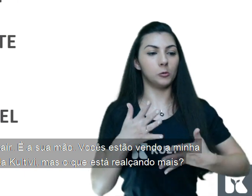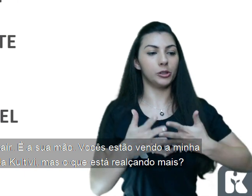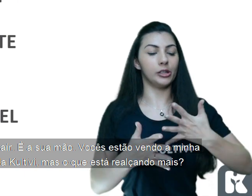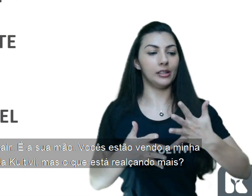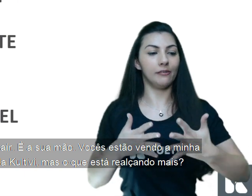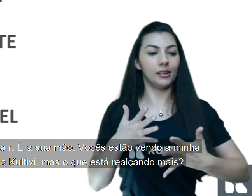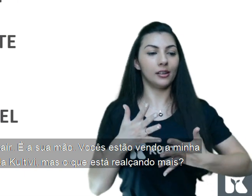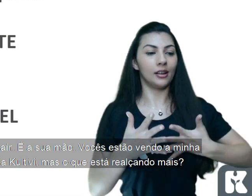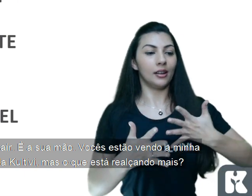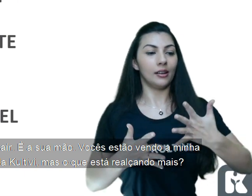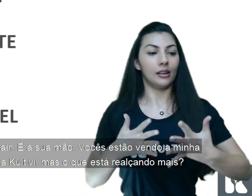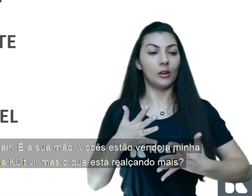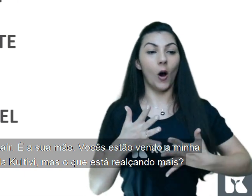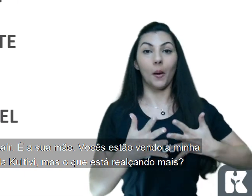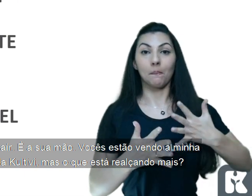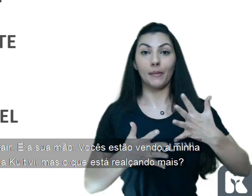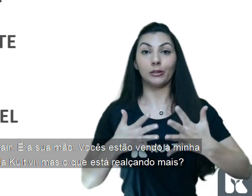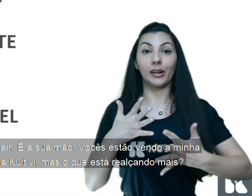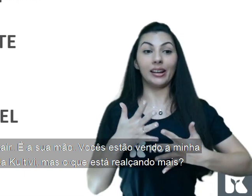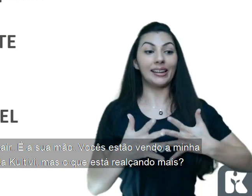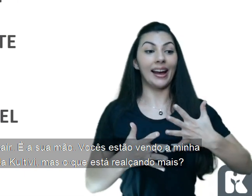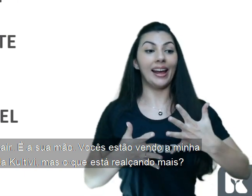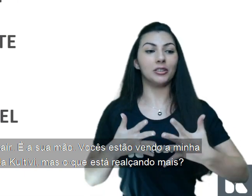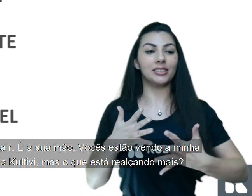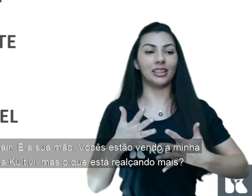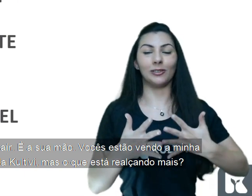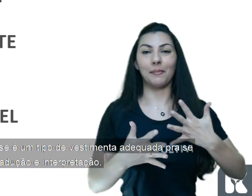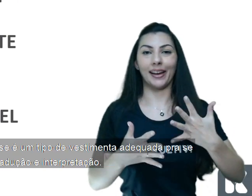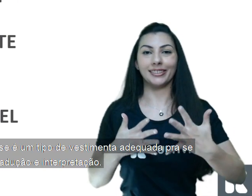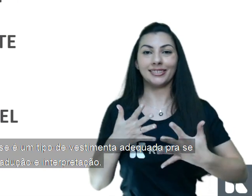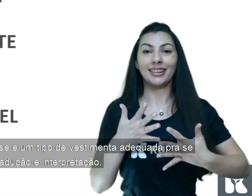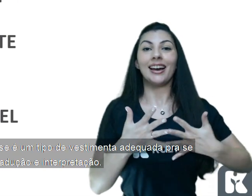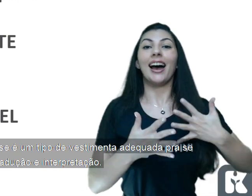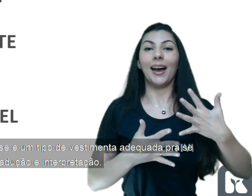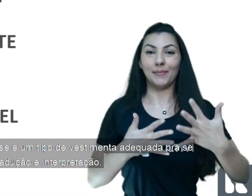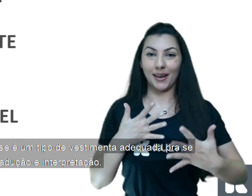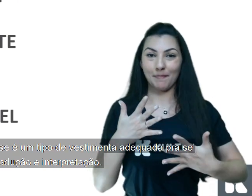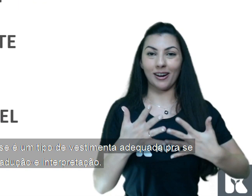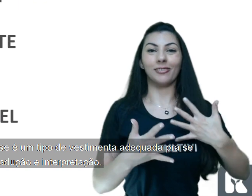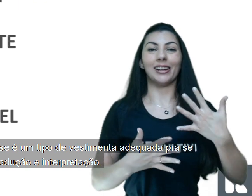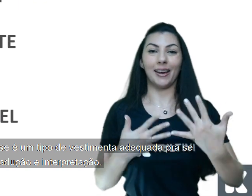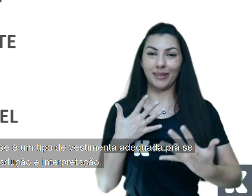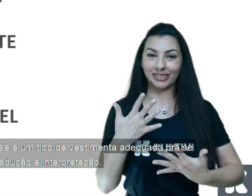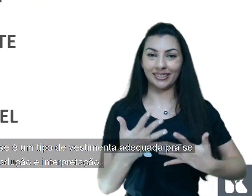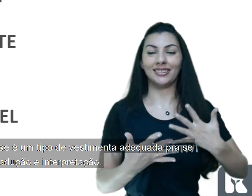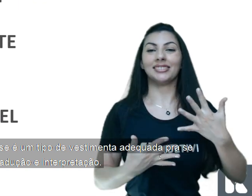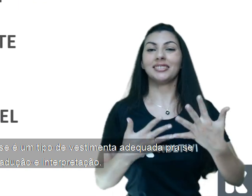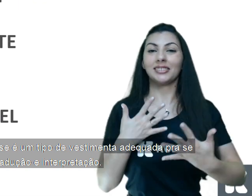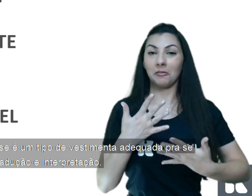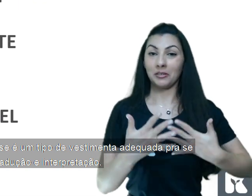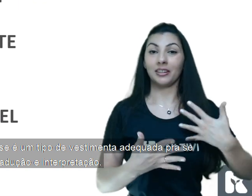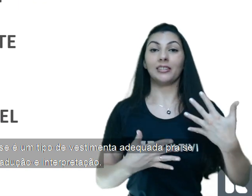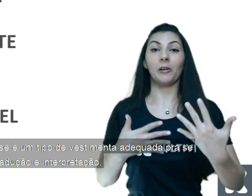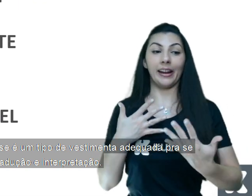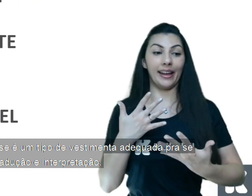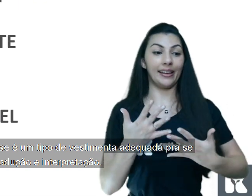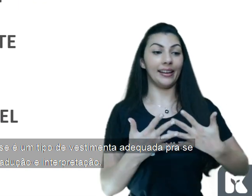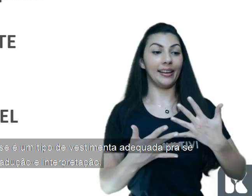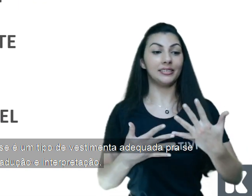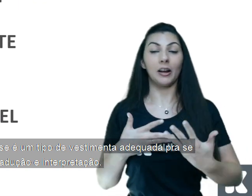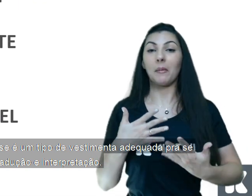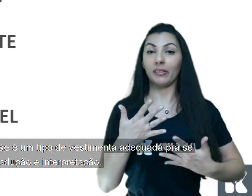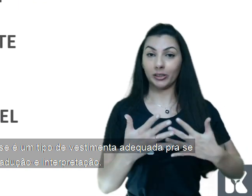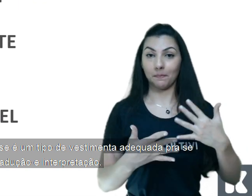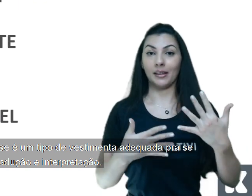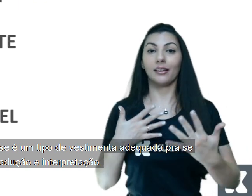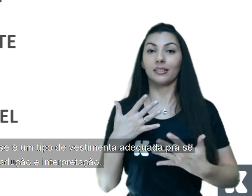da Cultive. E ó, mas o que está realçando mais? A minha mão, né? A minha sinalização. Então,